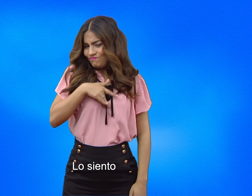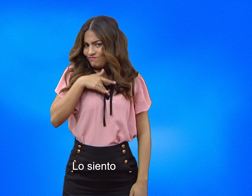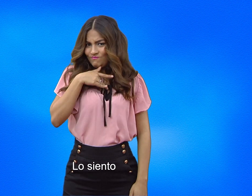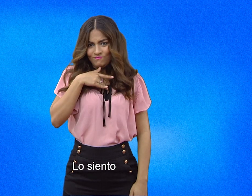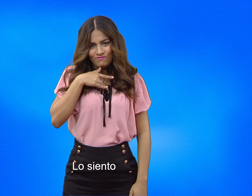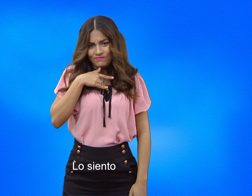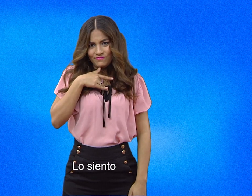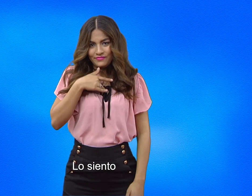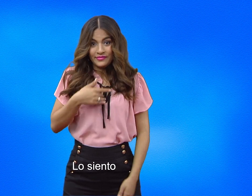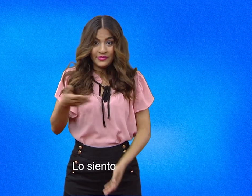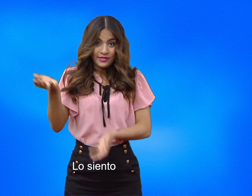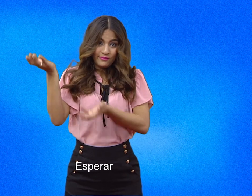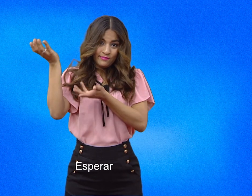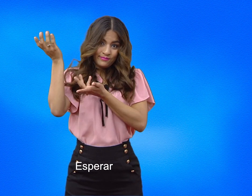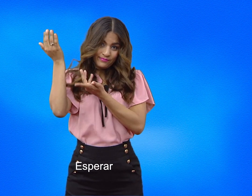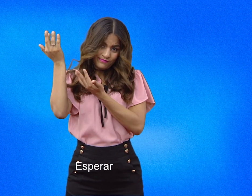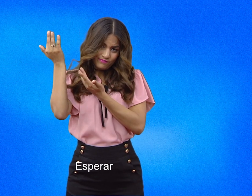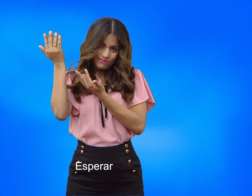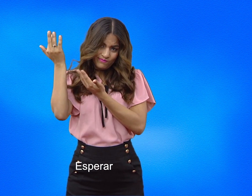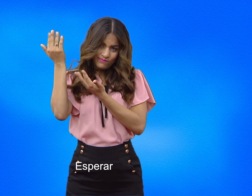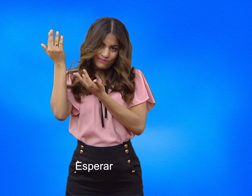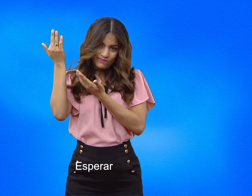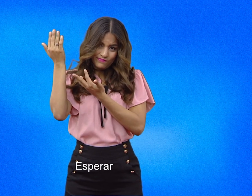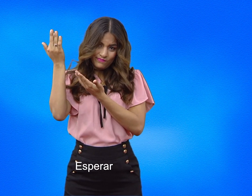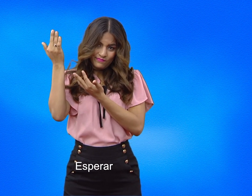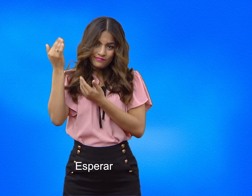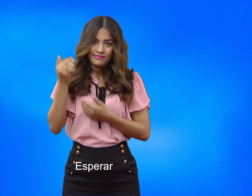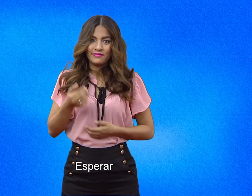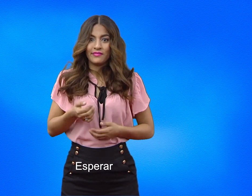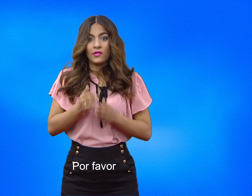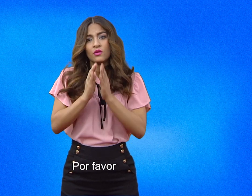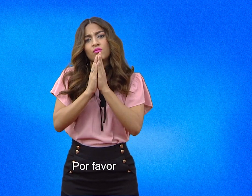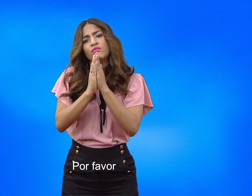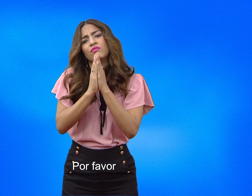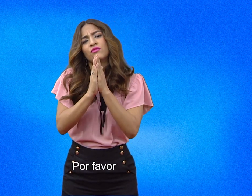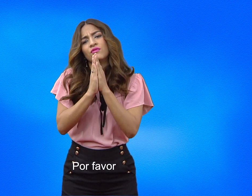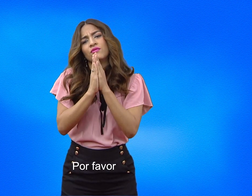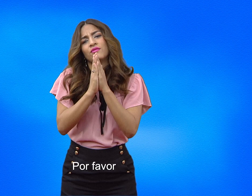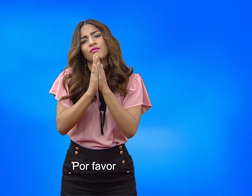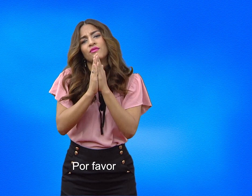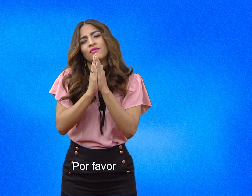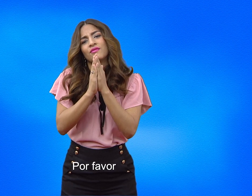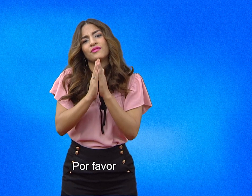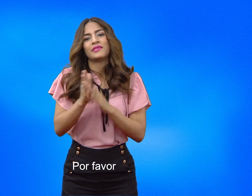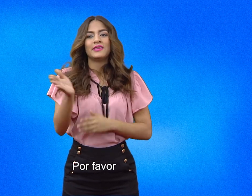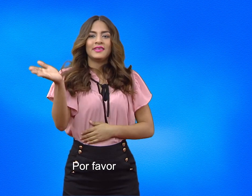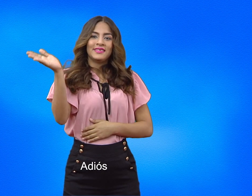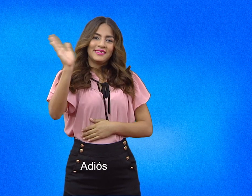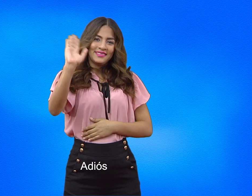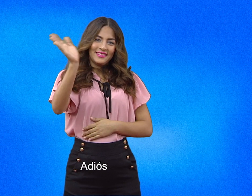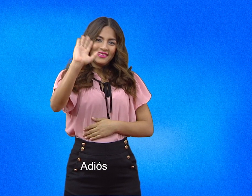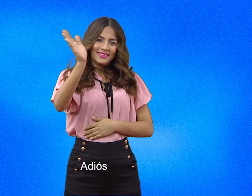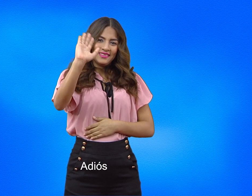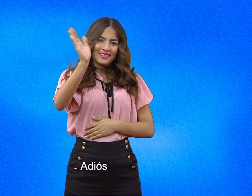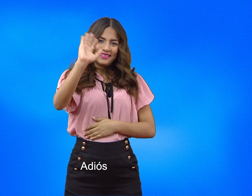siento, esperar, por favor, a Dios.